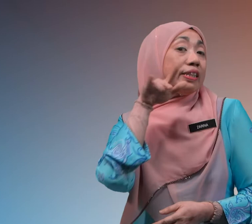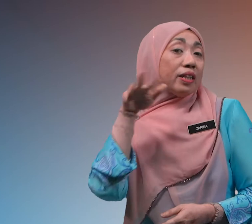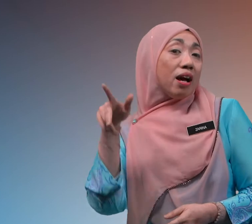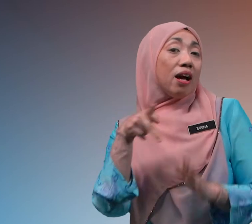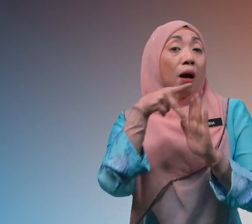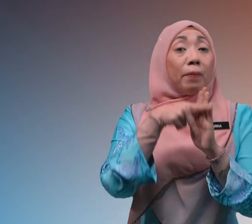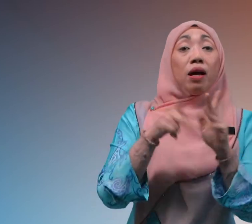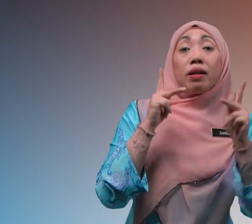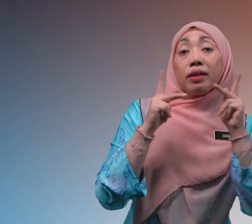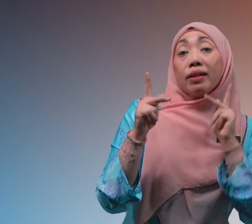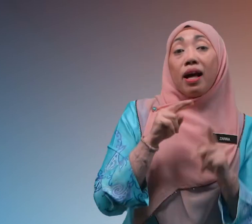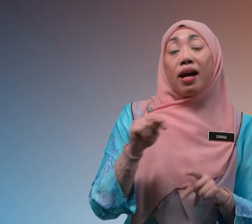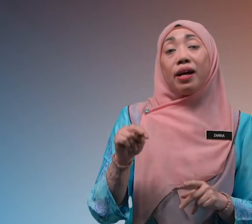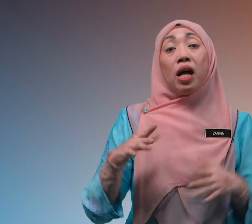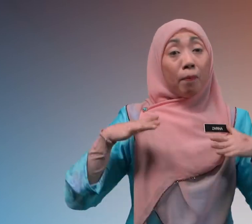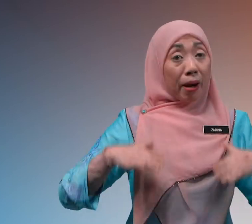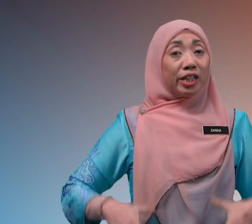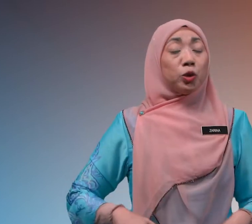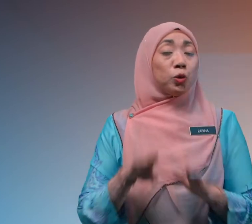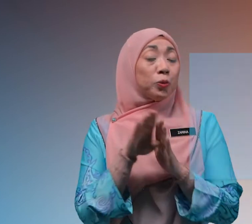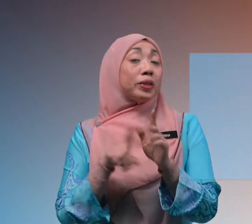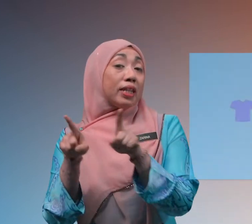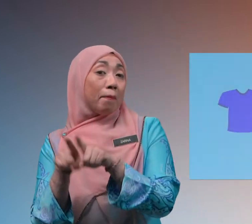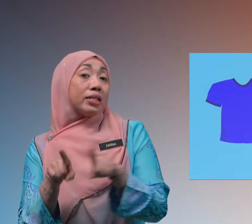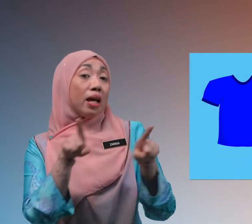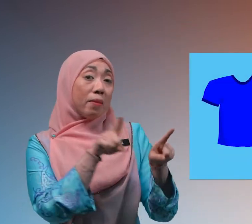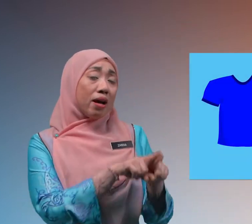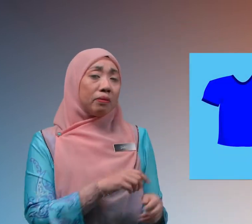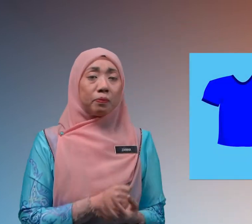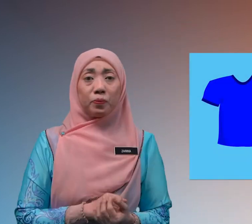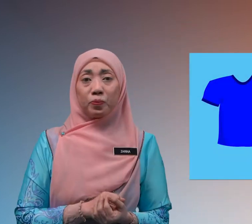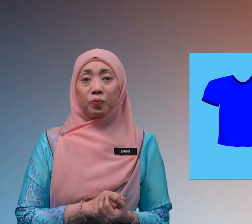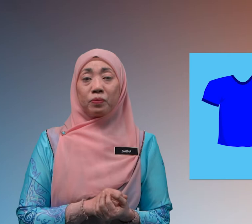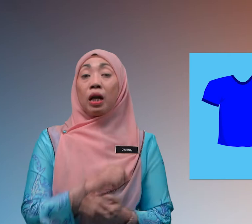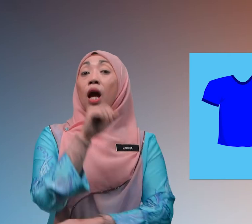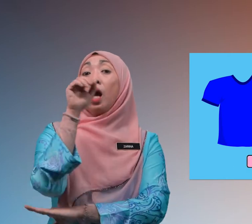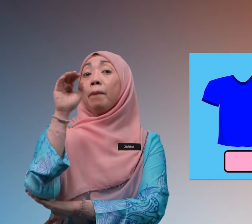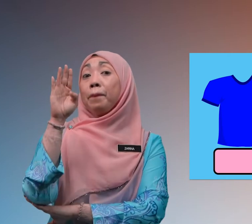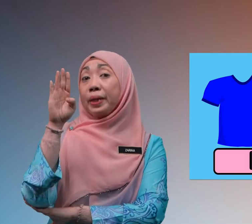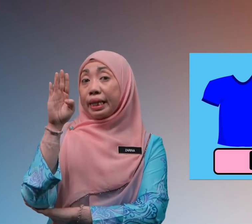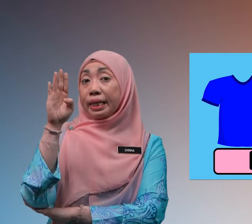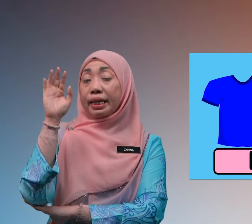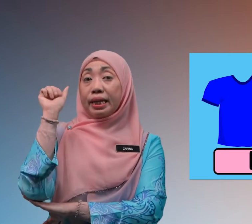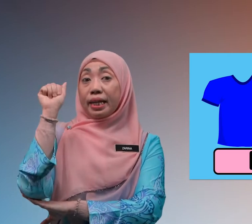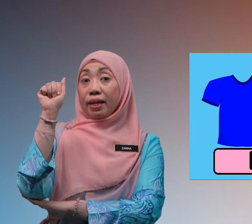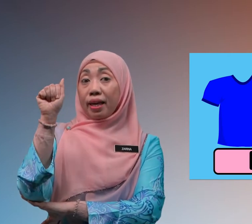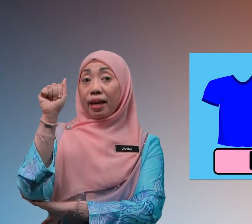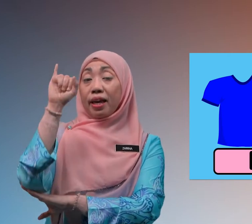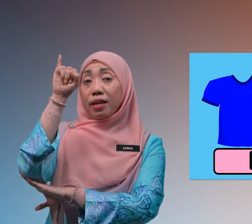eja perkataan baju bersama-sama. B A